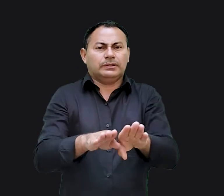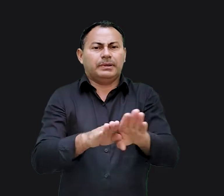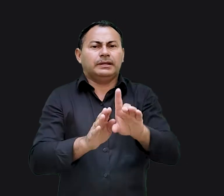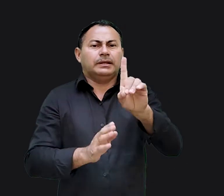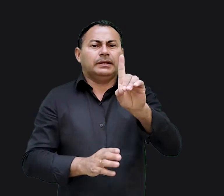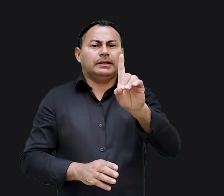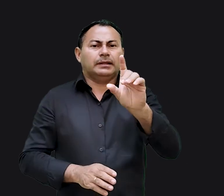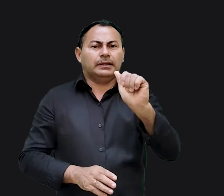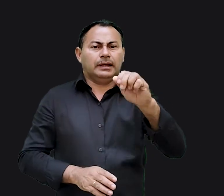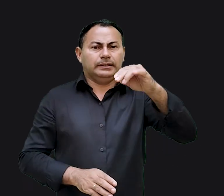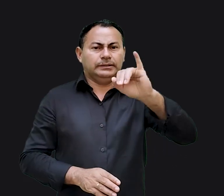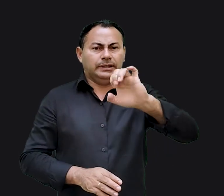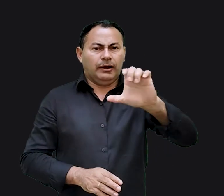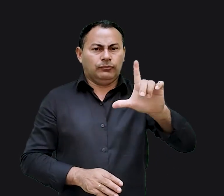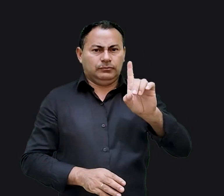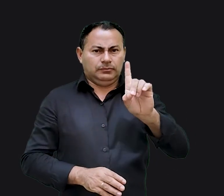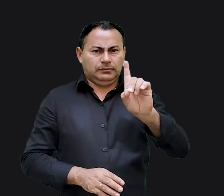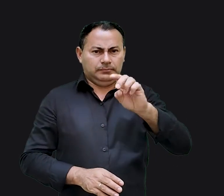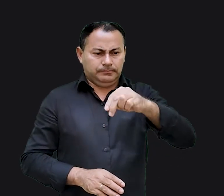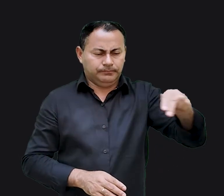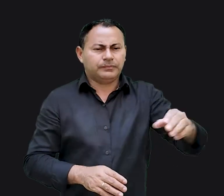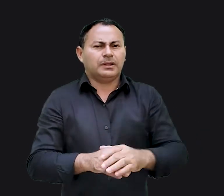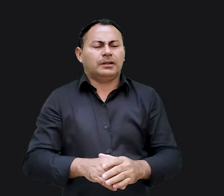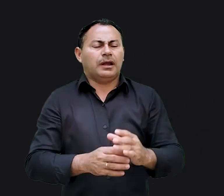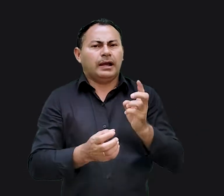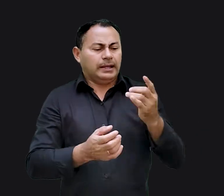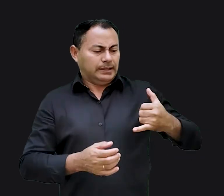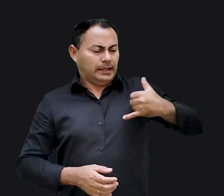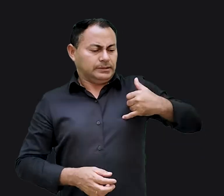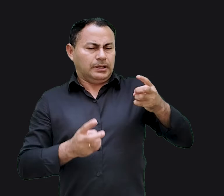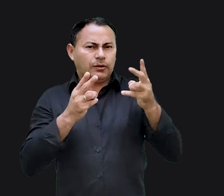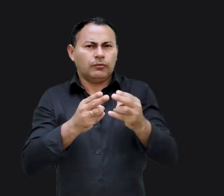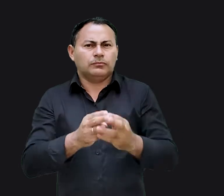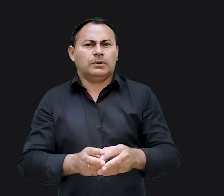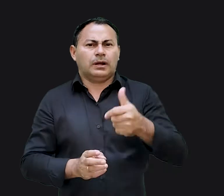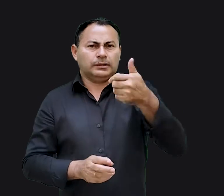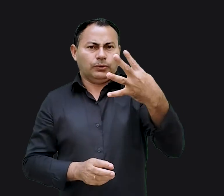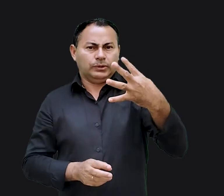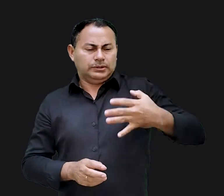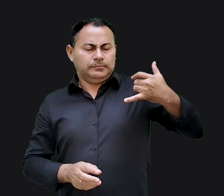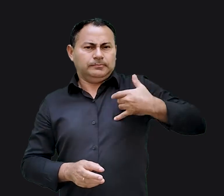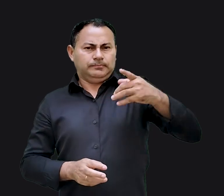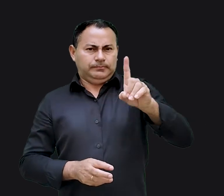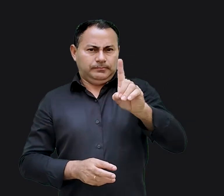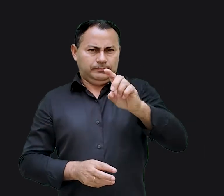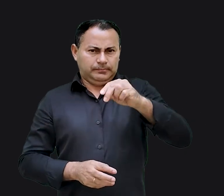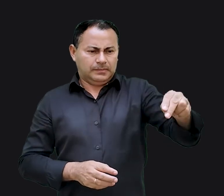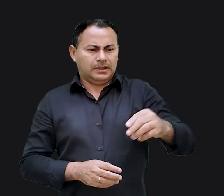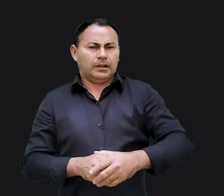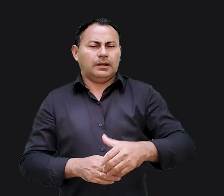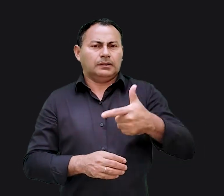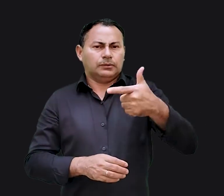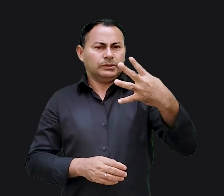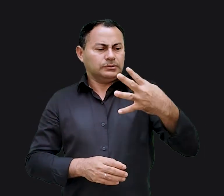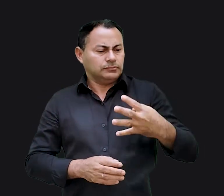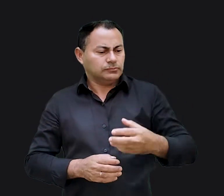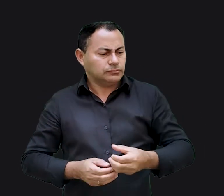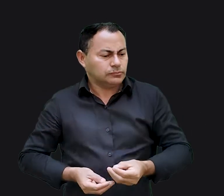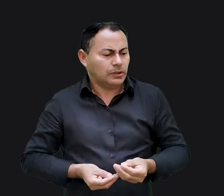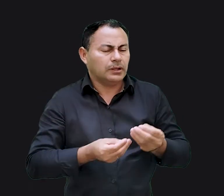Daniel tinham a mesma idade. Aos 14 anos, Daniel foi levado cativo para a Babilônia. 9 anos mais tarde, com 25